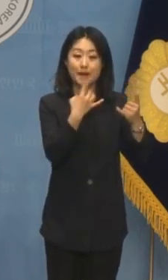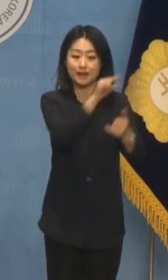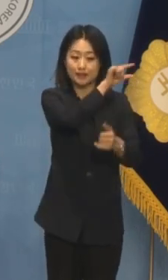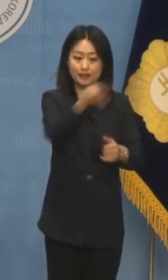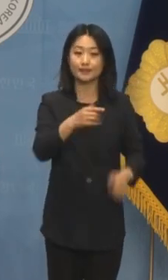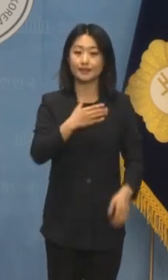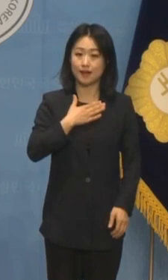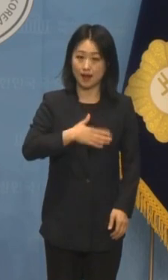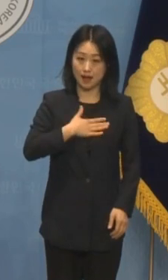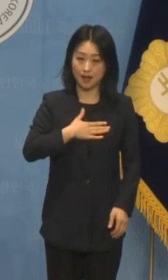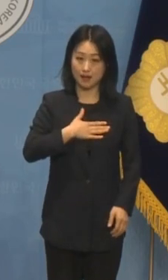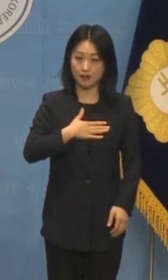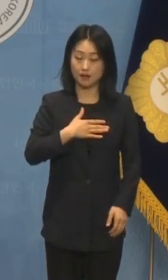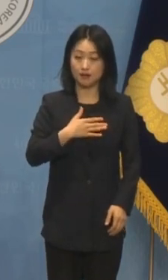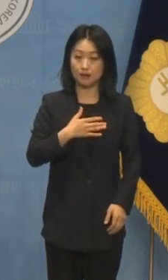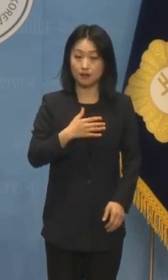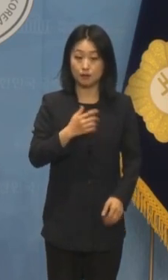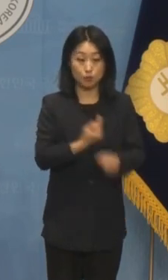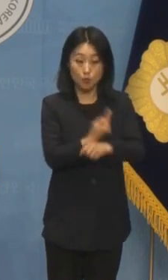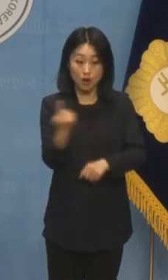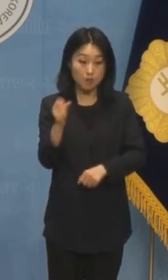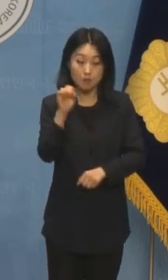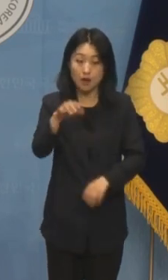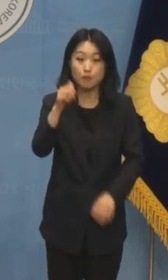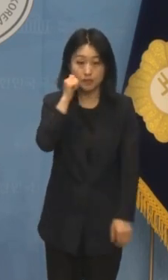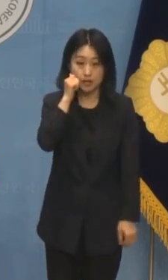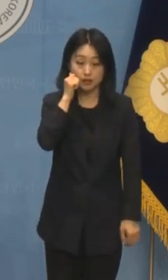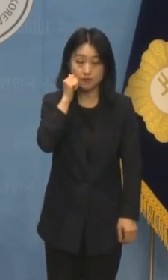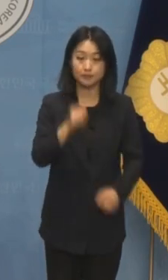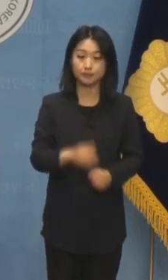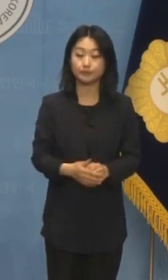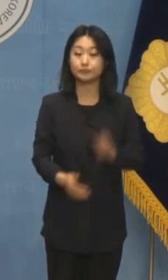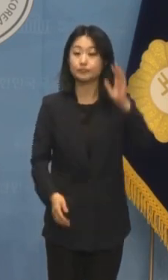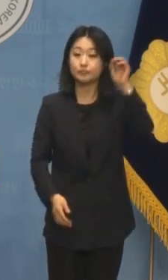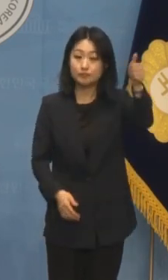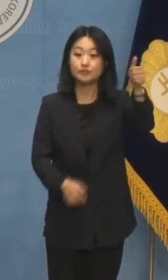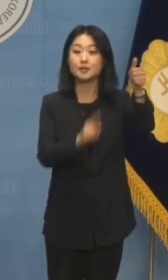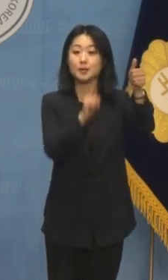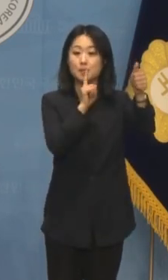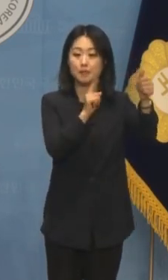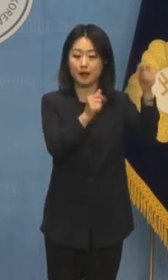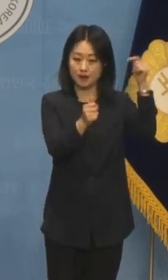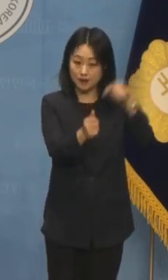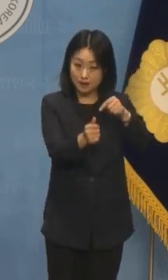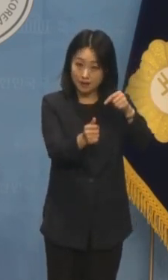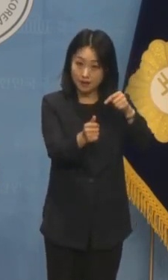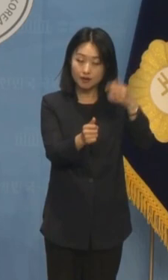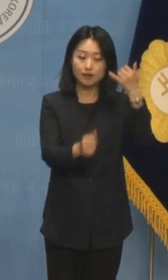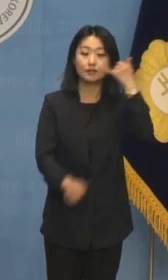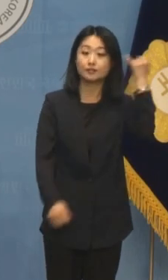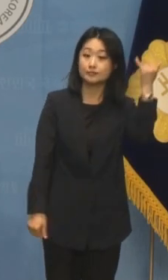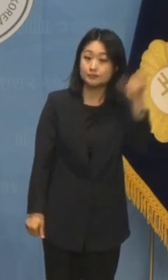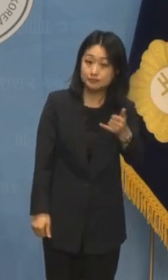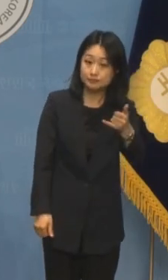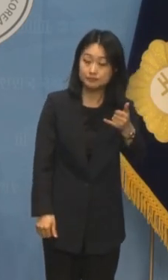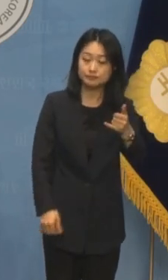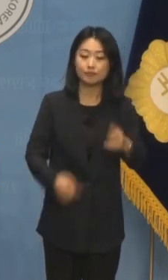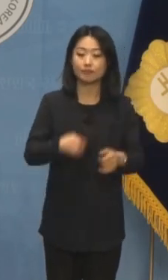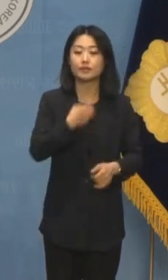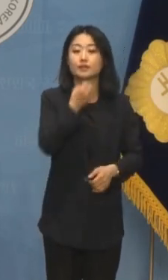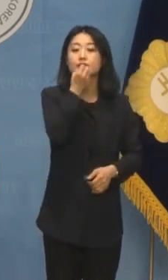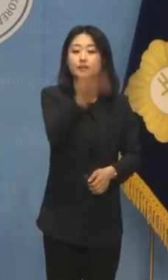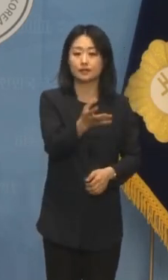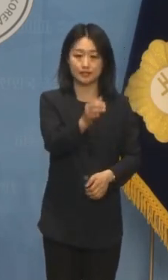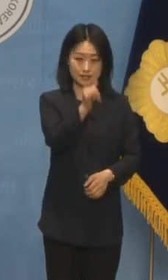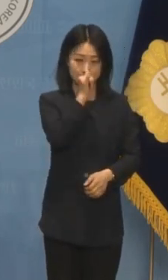자신 있게 얘기할 수 없습니다. 대통령의 말인 겁니다. 해명이 아니고 자백인